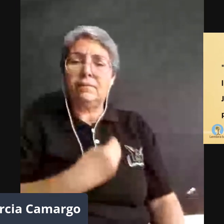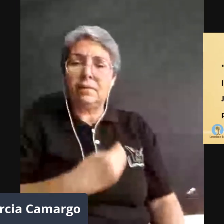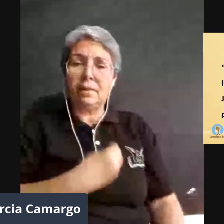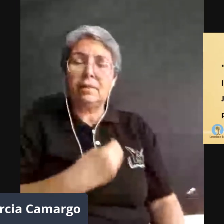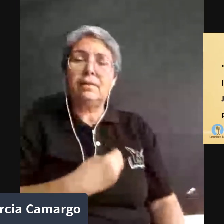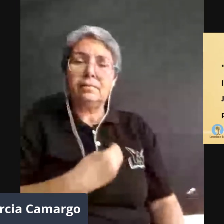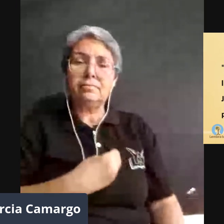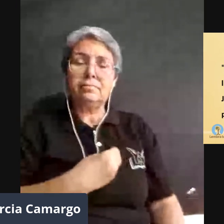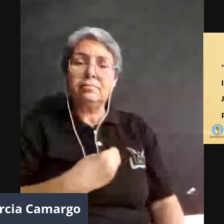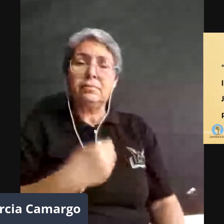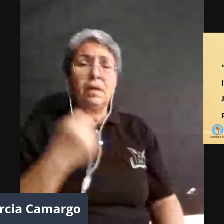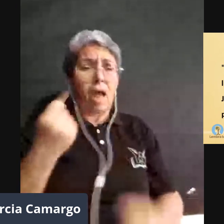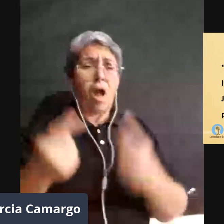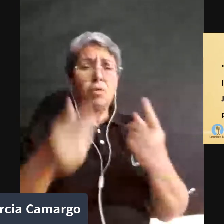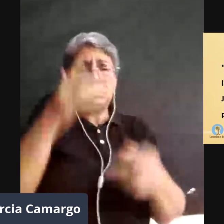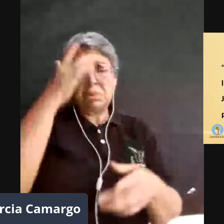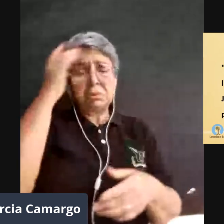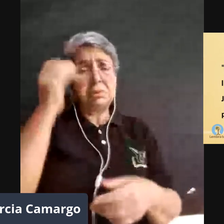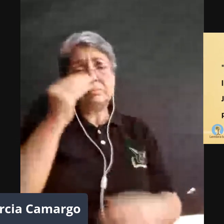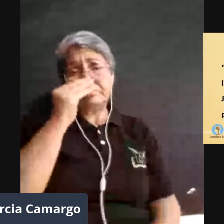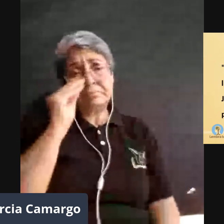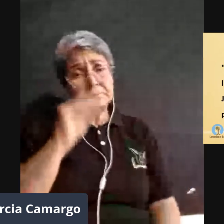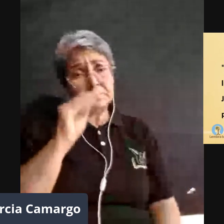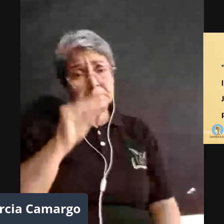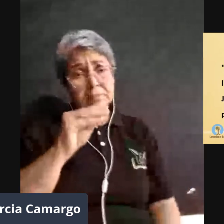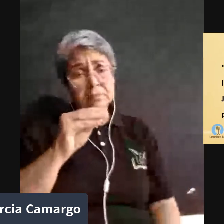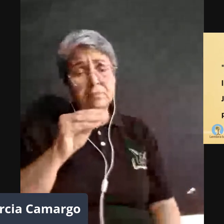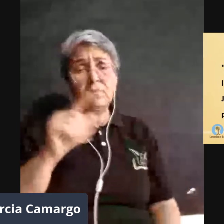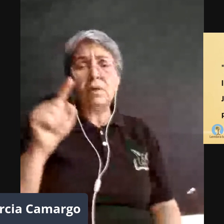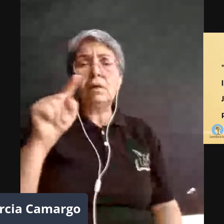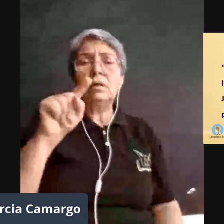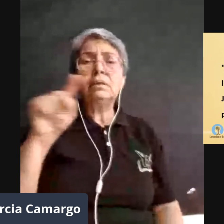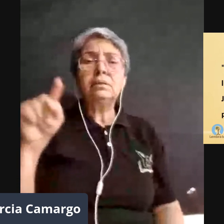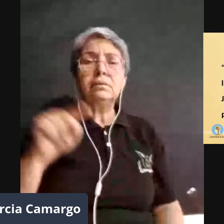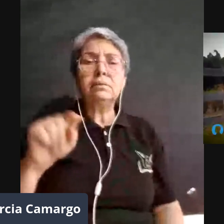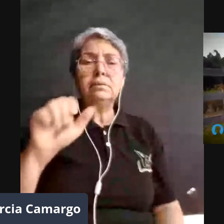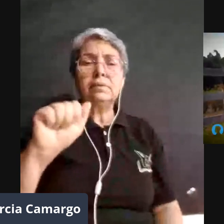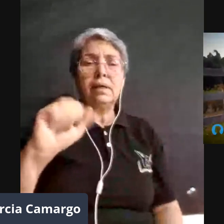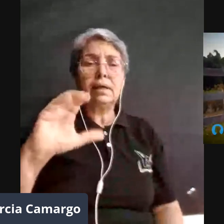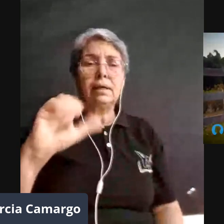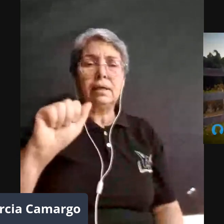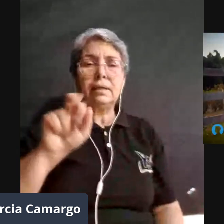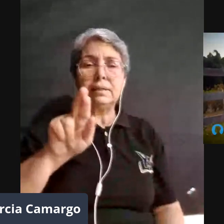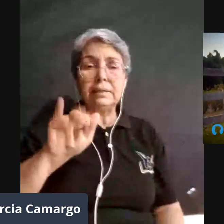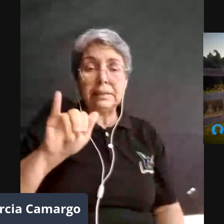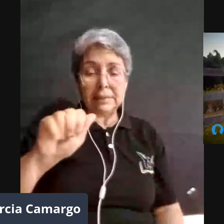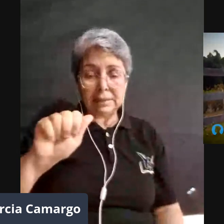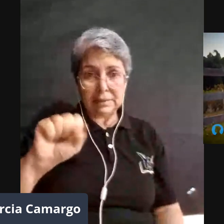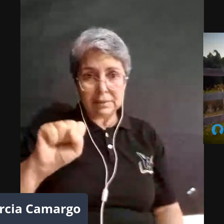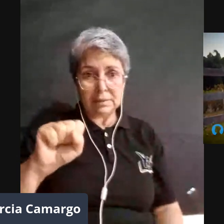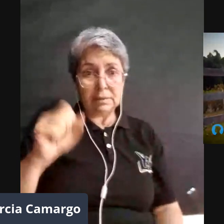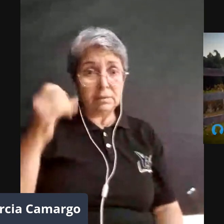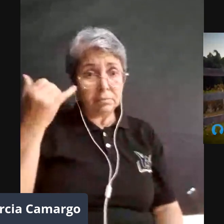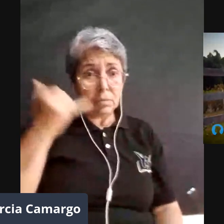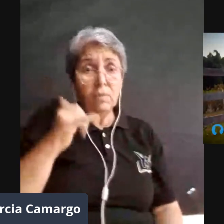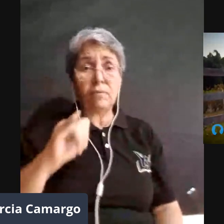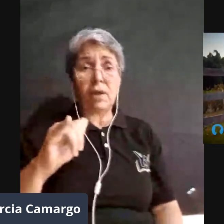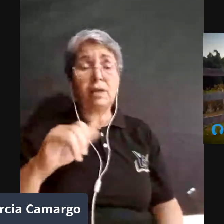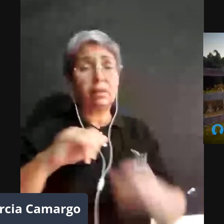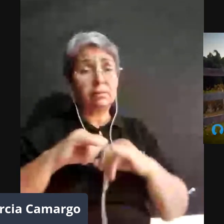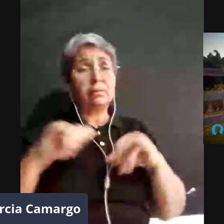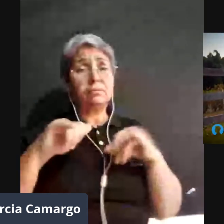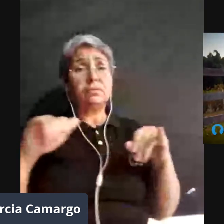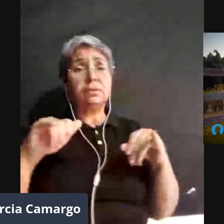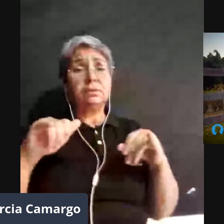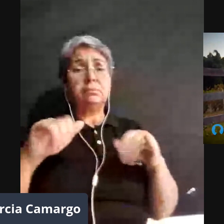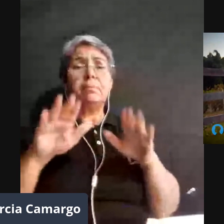essa fonte da qual falou Zacarias. Mas, meus irmãos, eu prefiro crer que o cerne do seu coração, que o cerne do coração do povo de